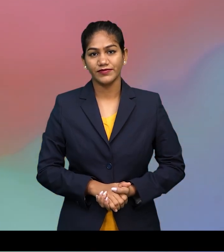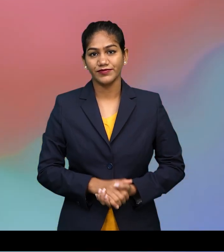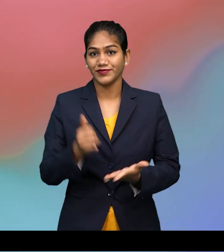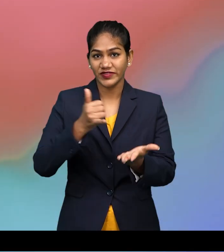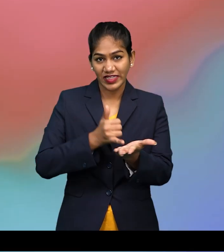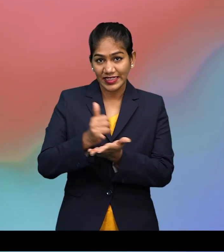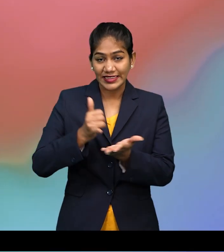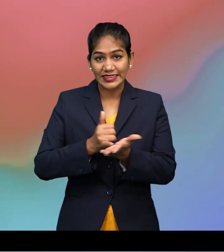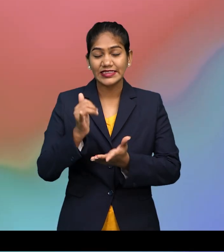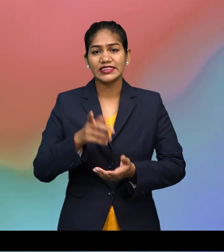खेतीहर मजदूर,